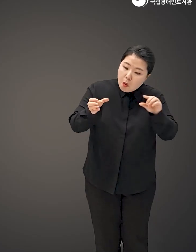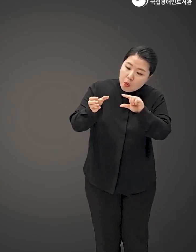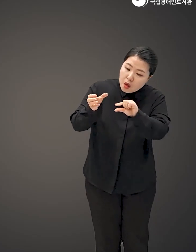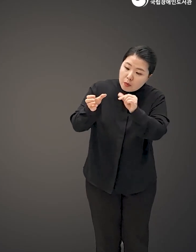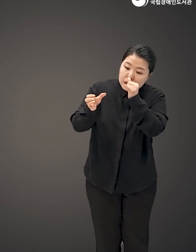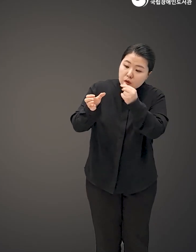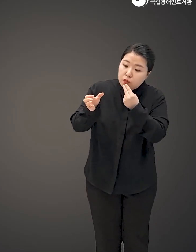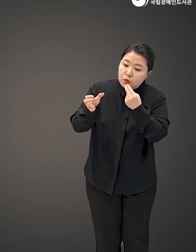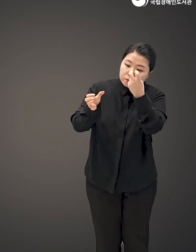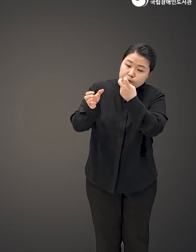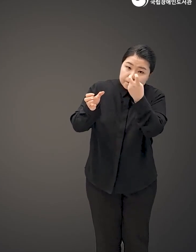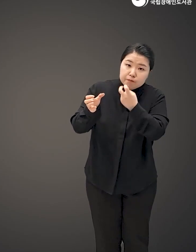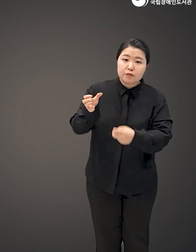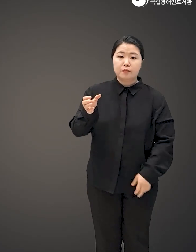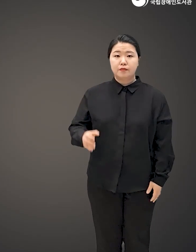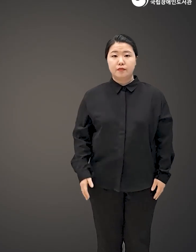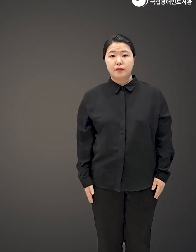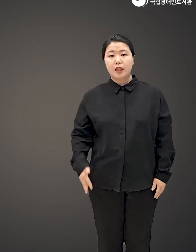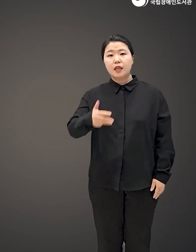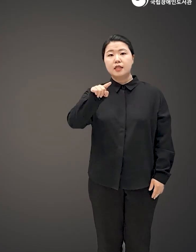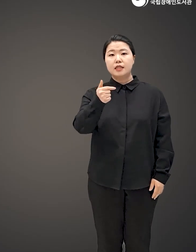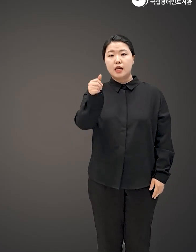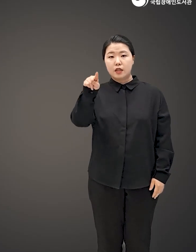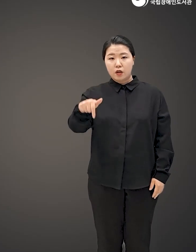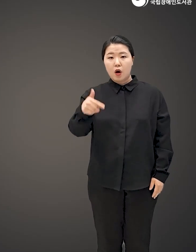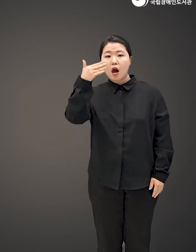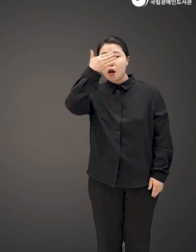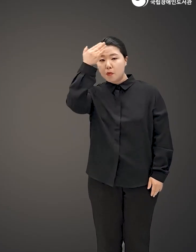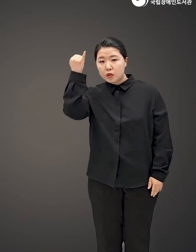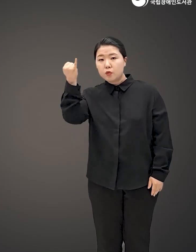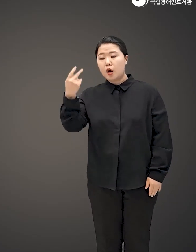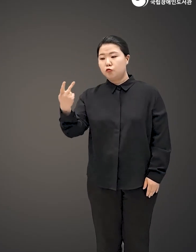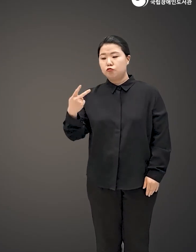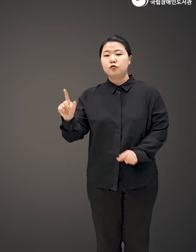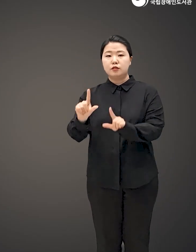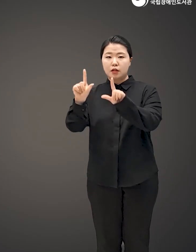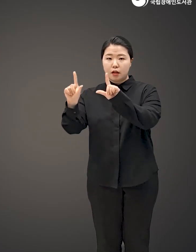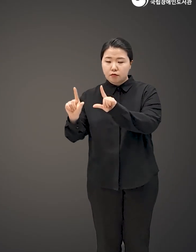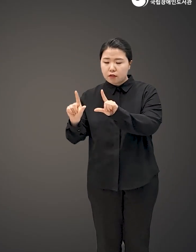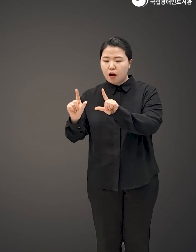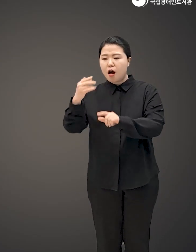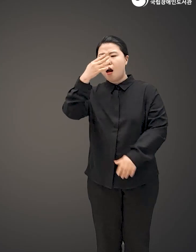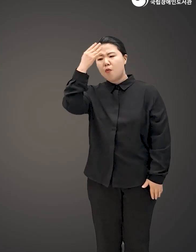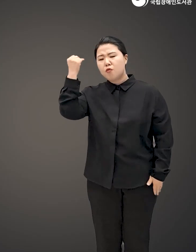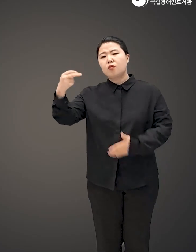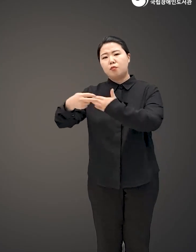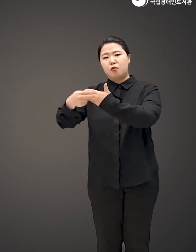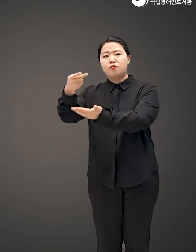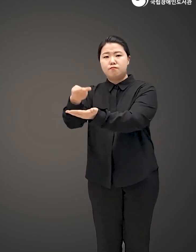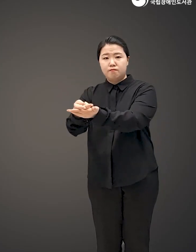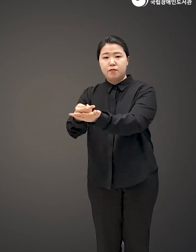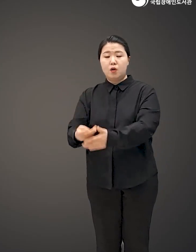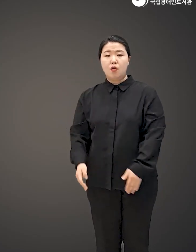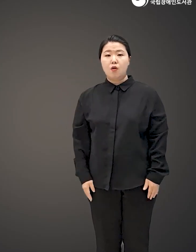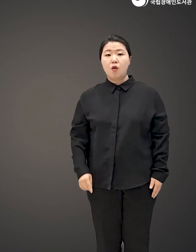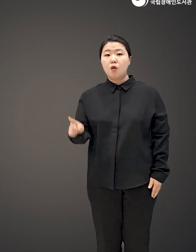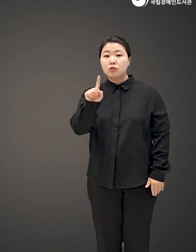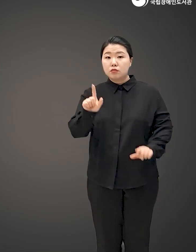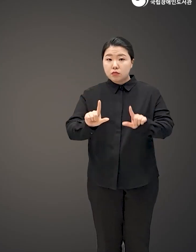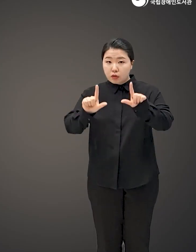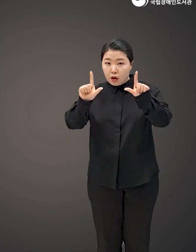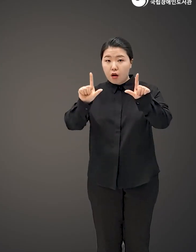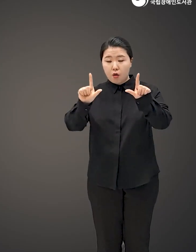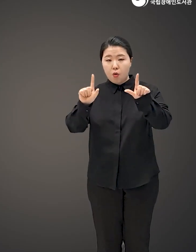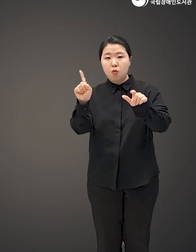본다. 찬혁, 할머니와 둘이 산다. 그런데 할머니가 입원했다. 그런데 어느